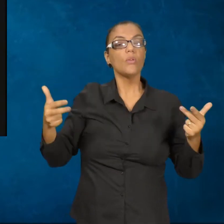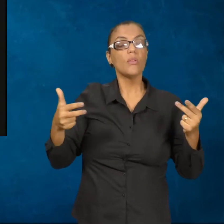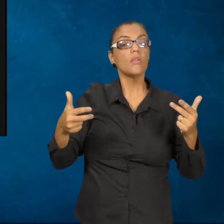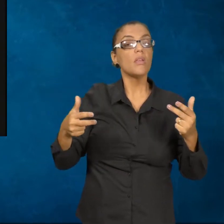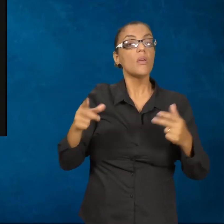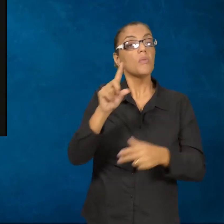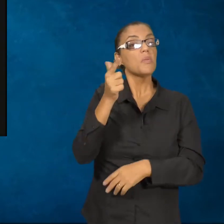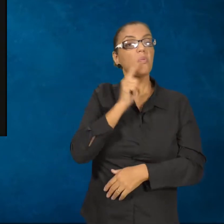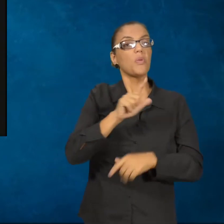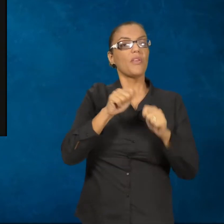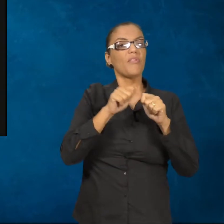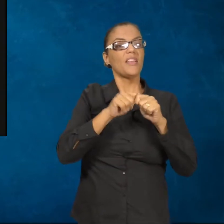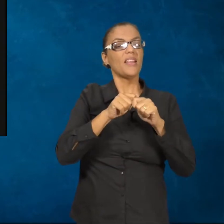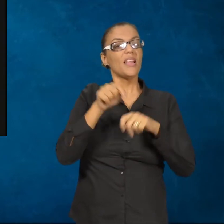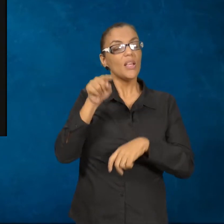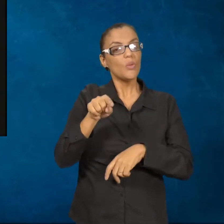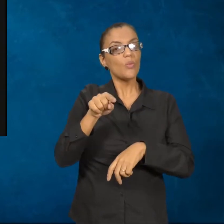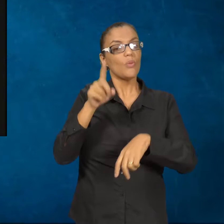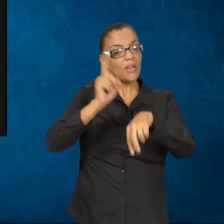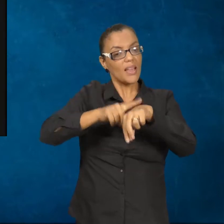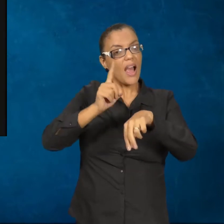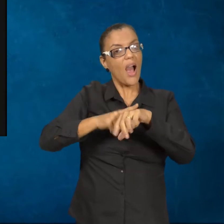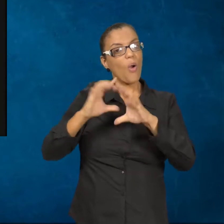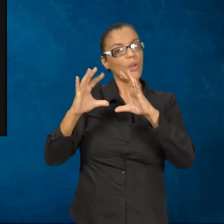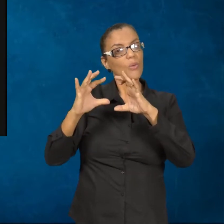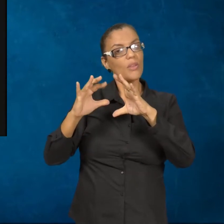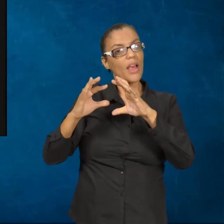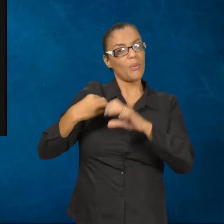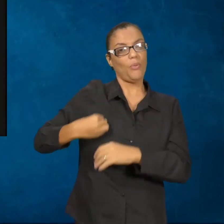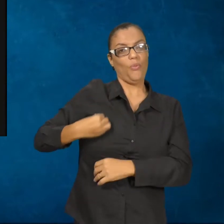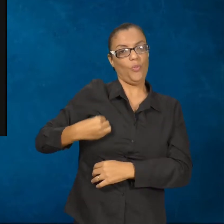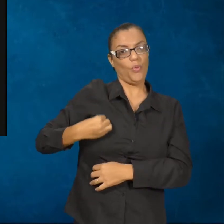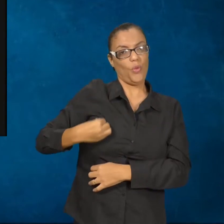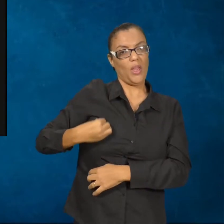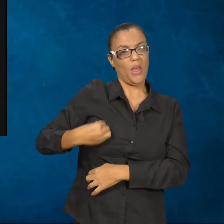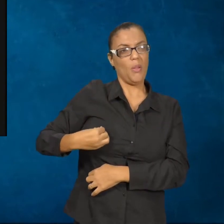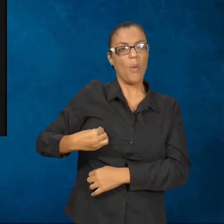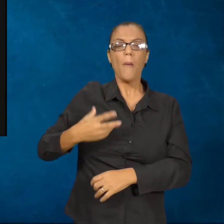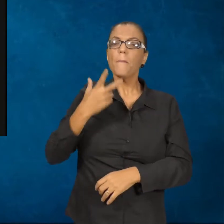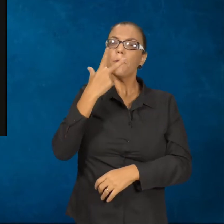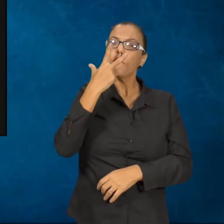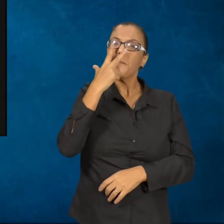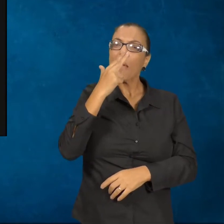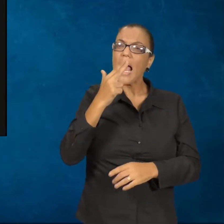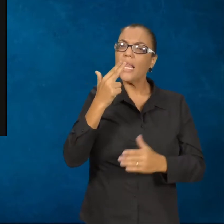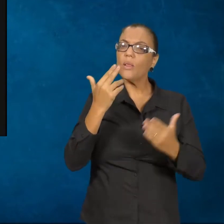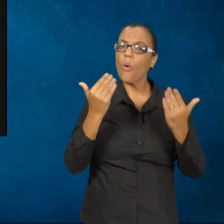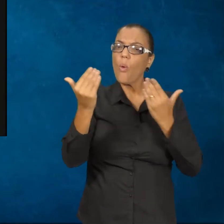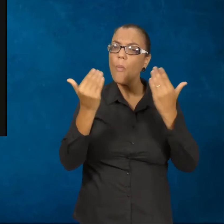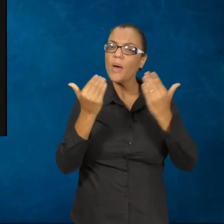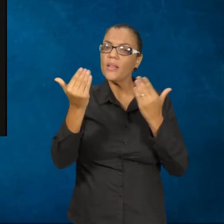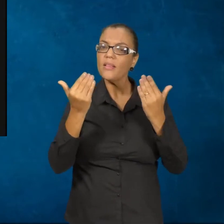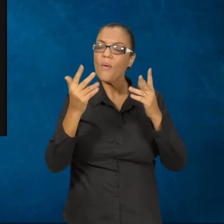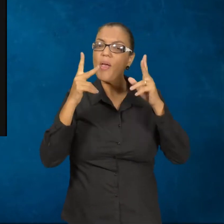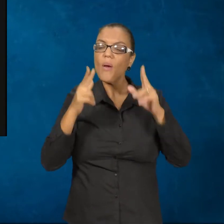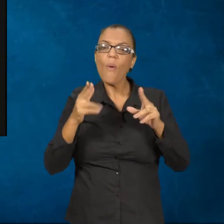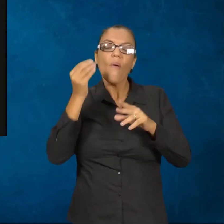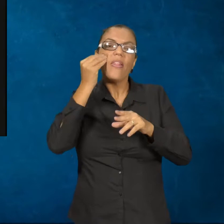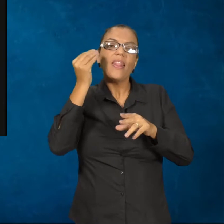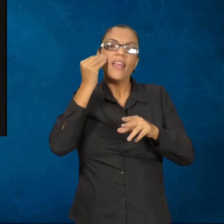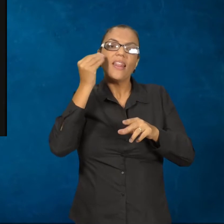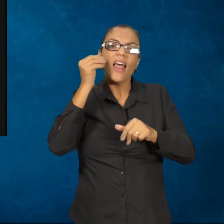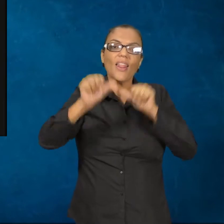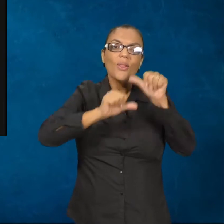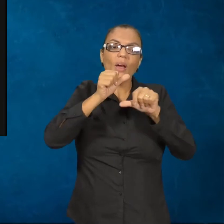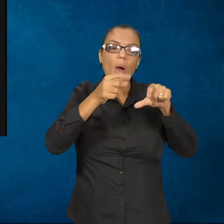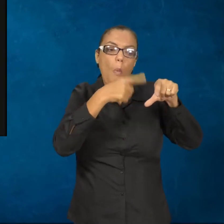enquanto o cérebro estiver funcionando. Seria como tentar trocar o pneu de um carro com o carro em movimento, ou